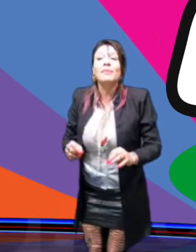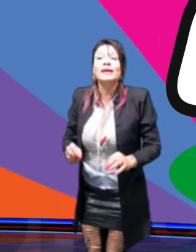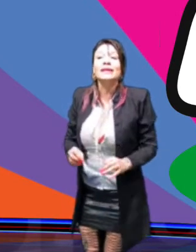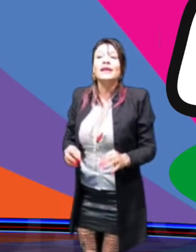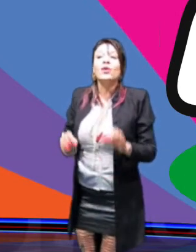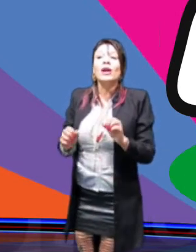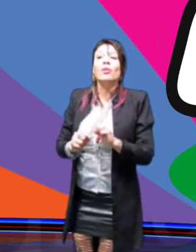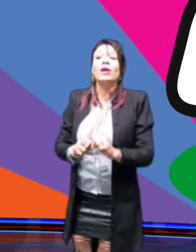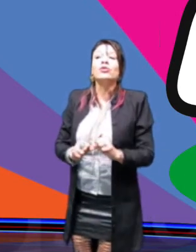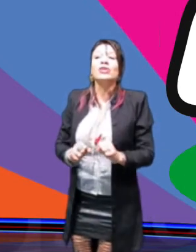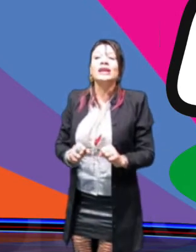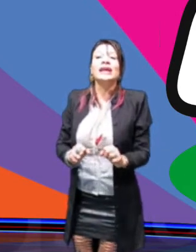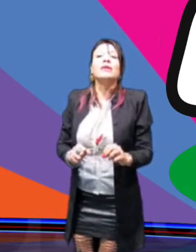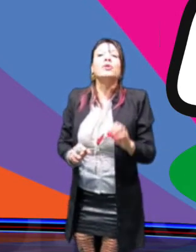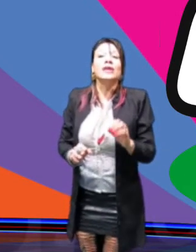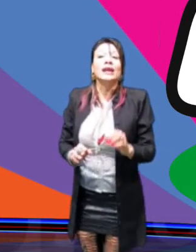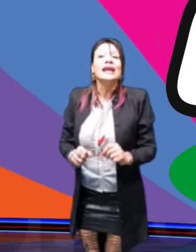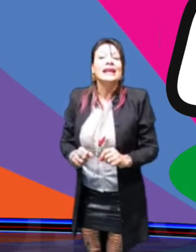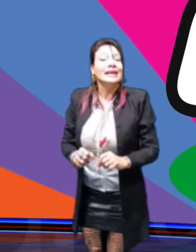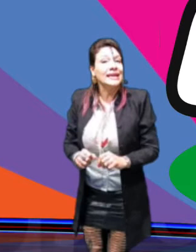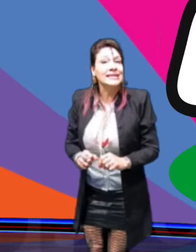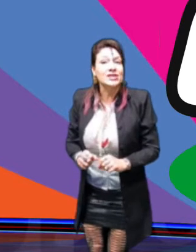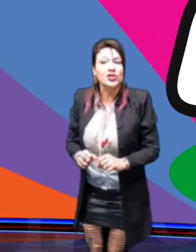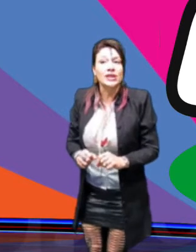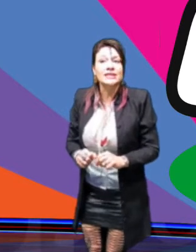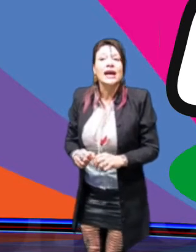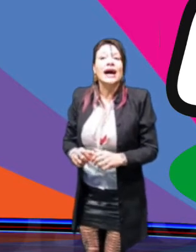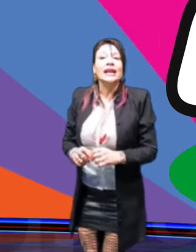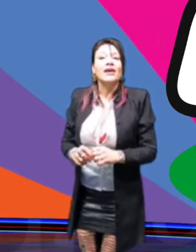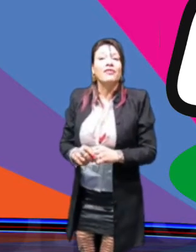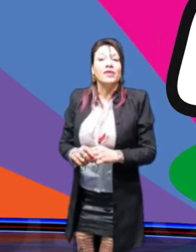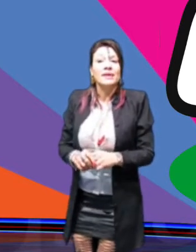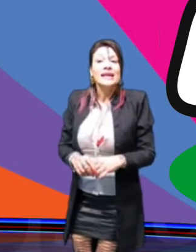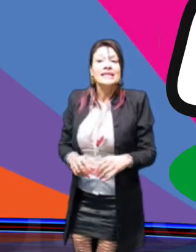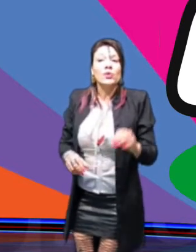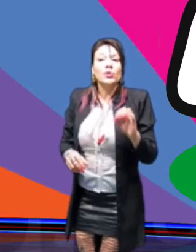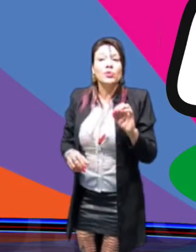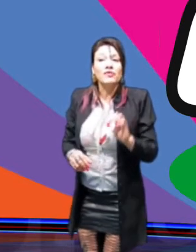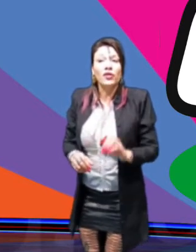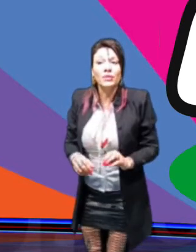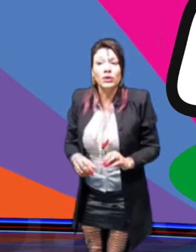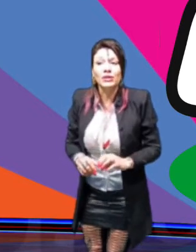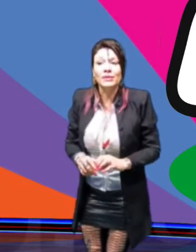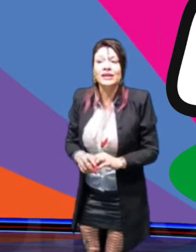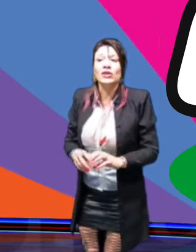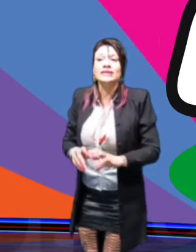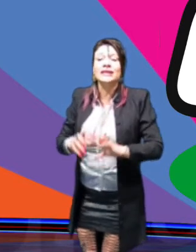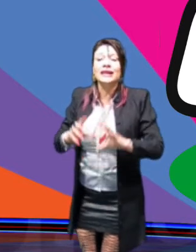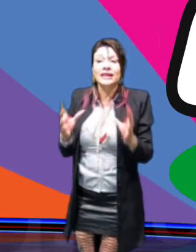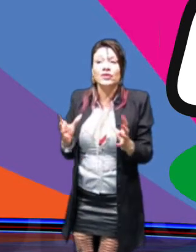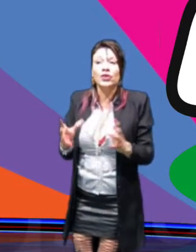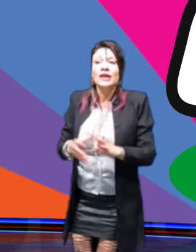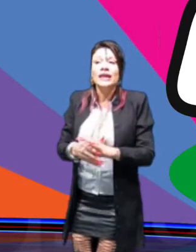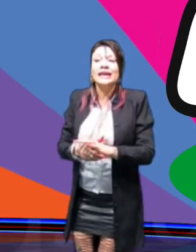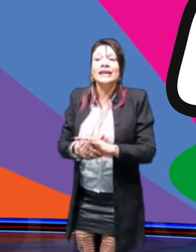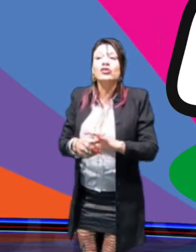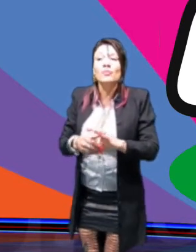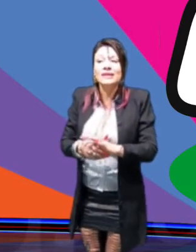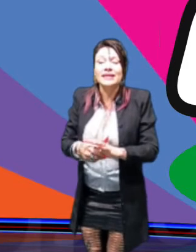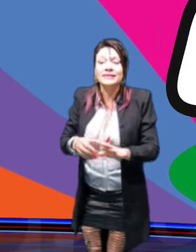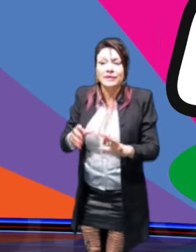partir de la cual los bancos tienen que reportar las transacciones a la AFIP. Según un informe, justamente lo que se está haciendo es que en